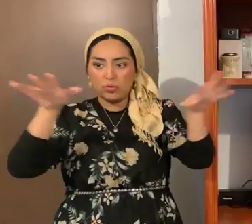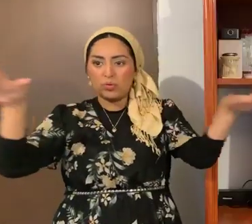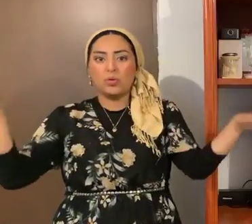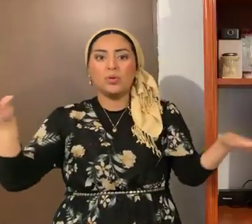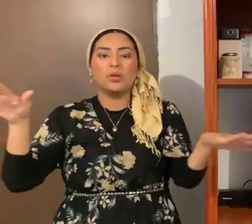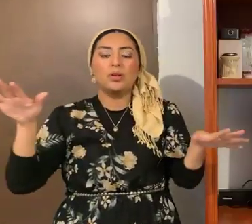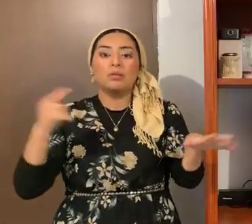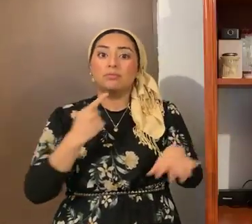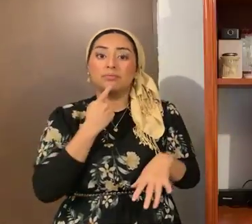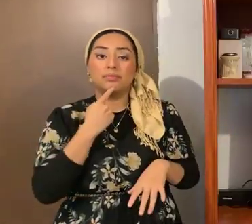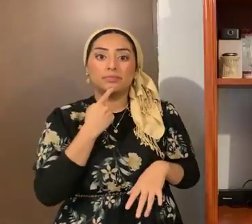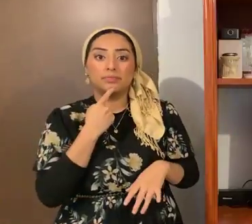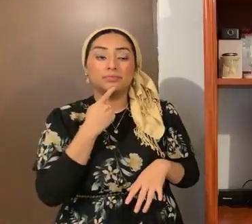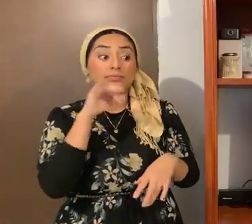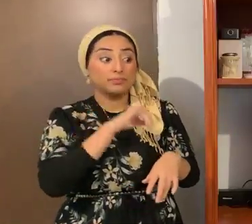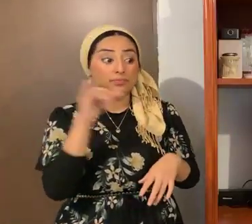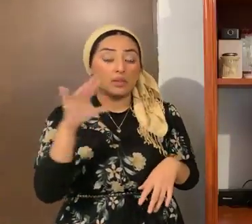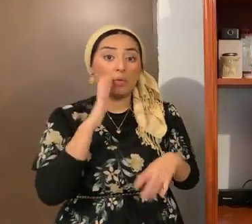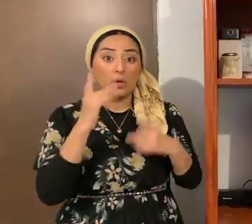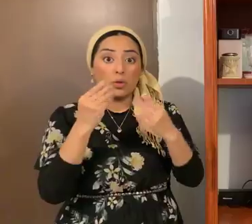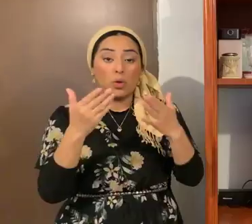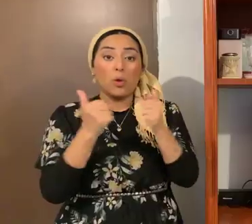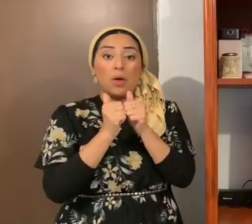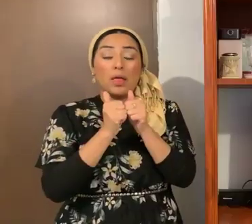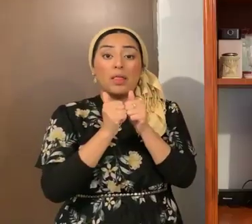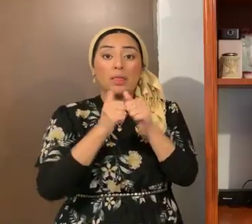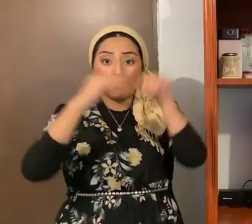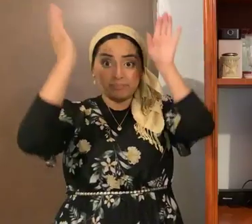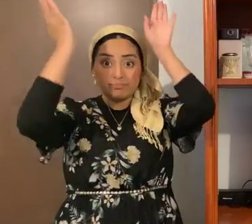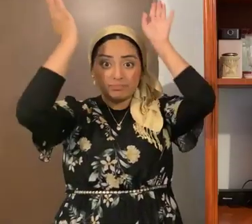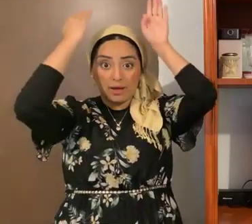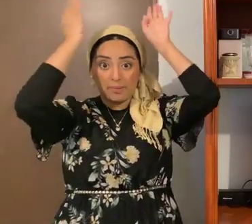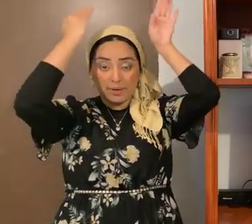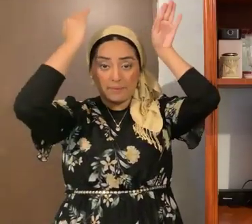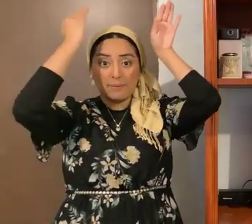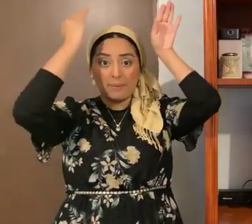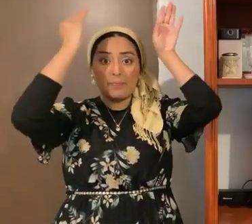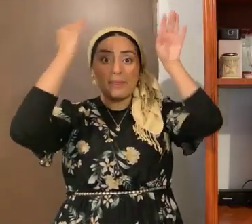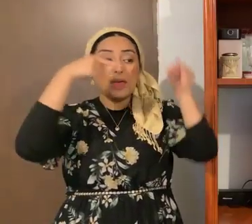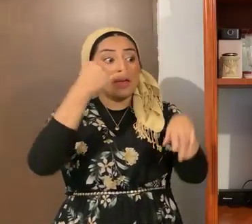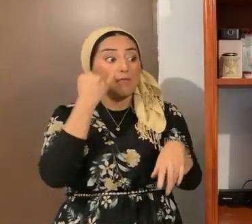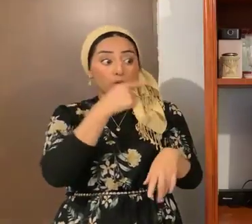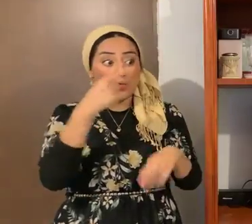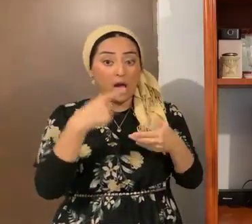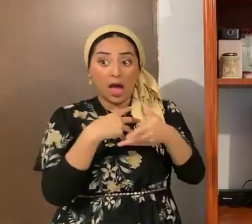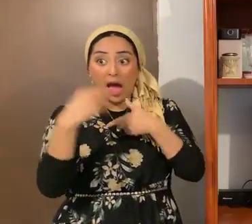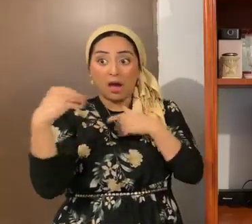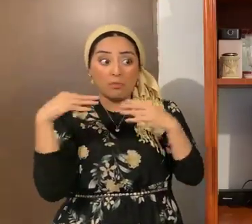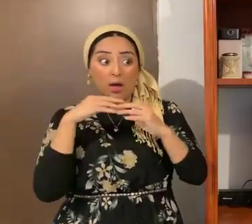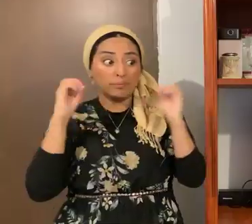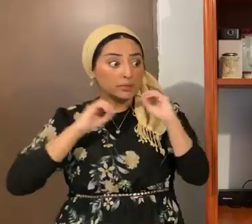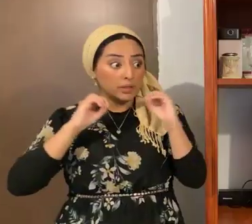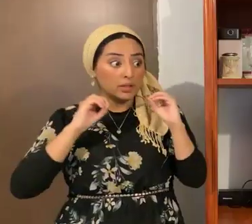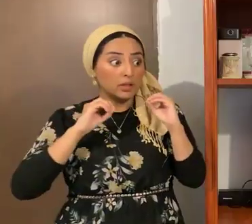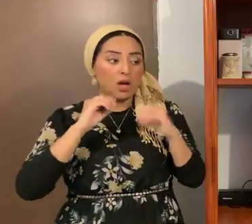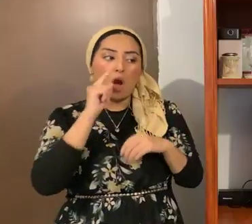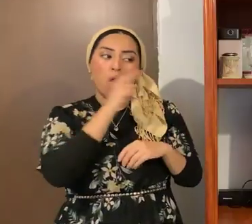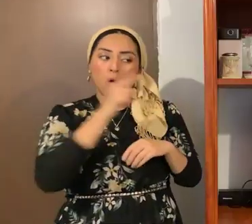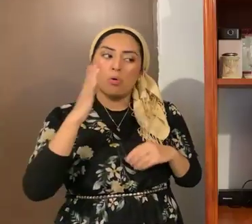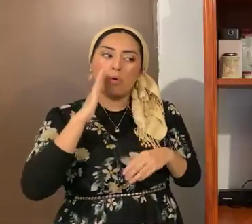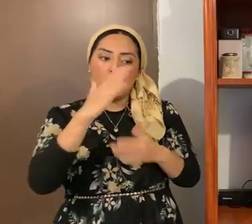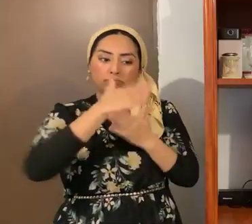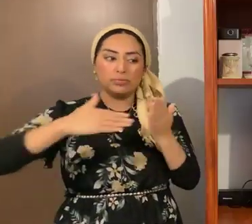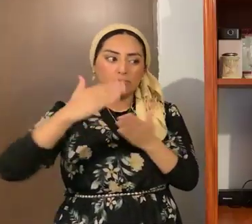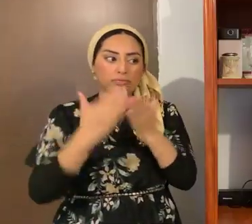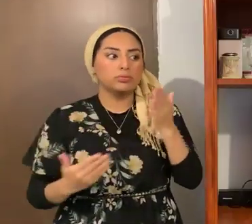medio de mensajeros, diciendo: así se hará con los bueyes del uno, así se hará con los bueyes del que no saliere en pos de Saúl y en pos de Samuel. Y cayó